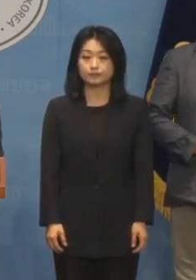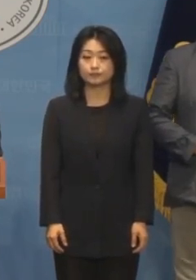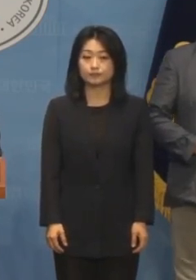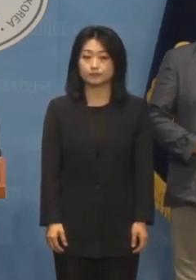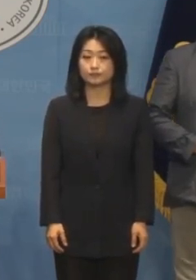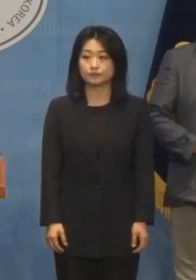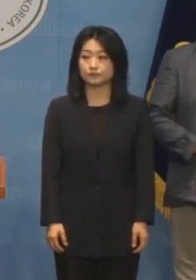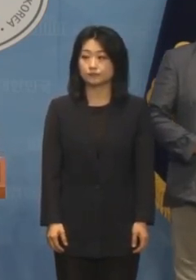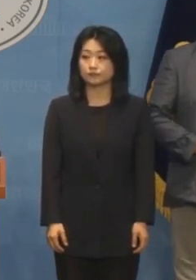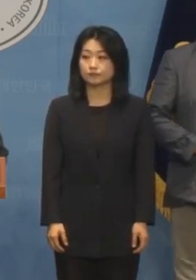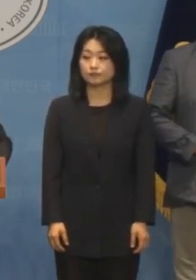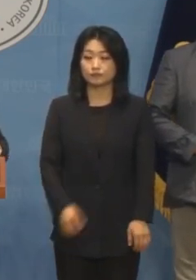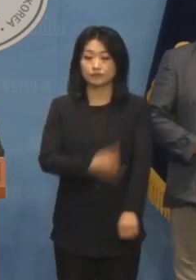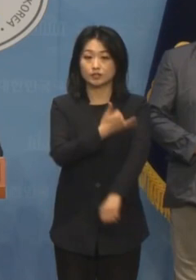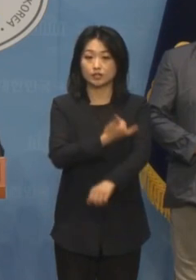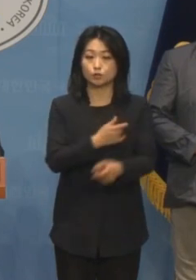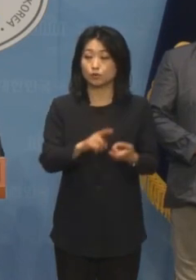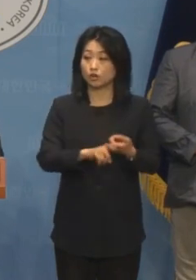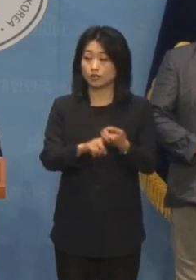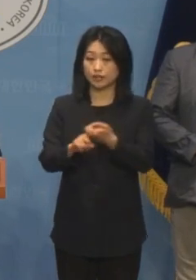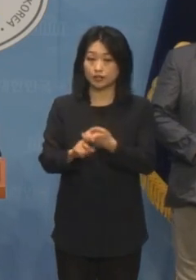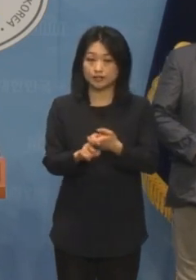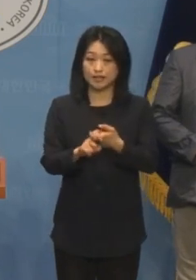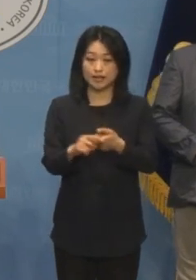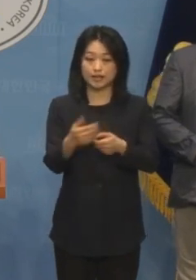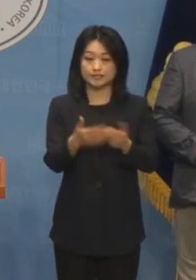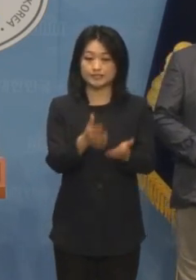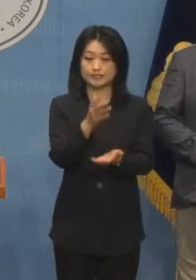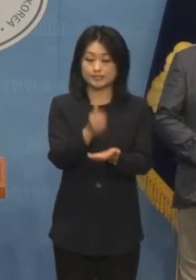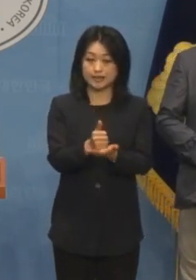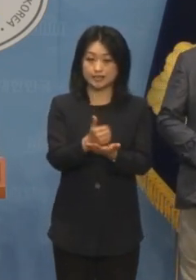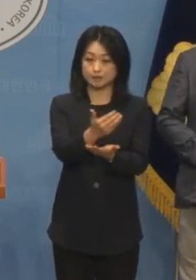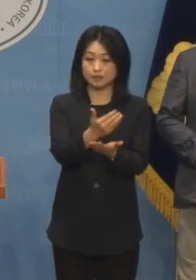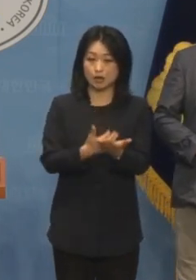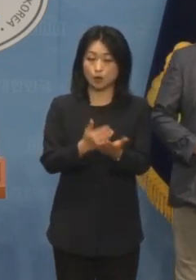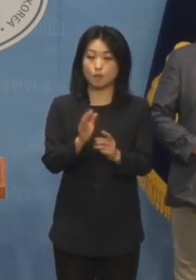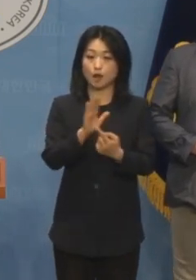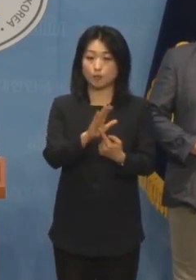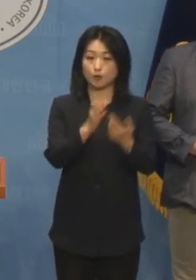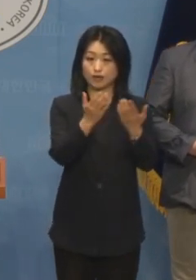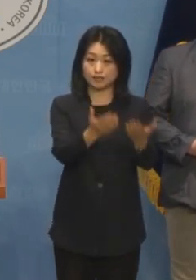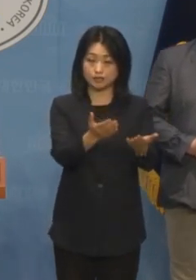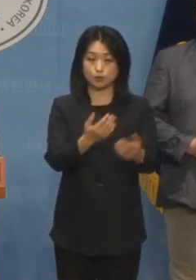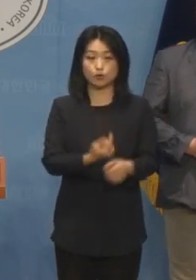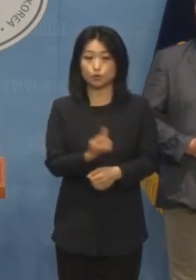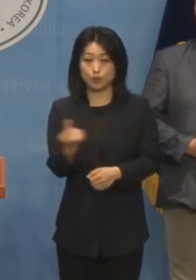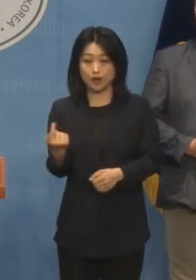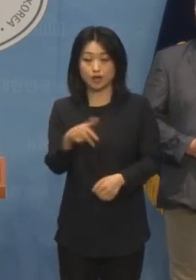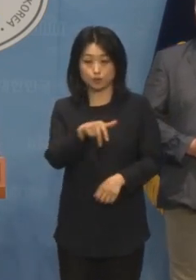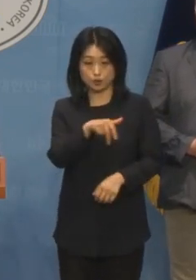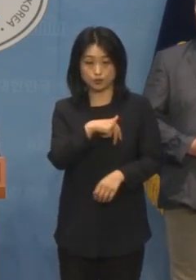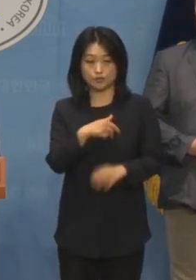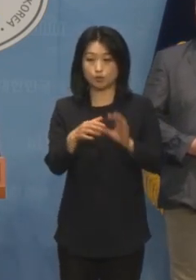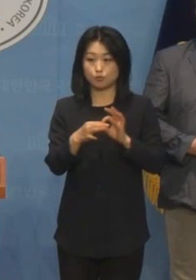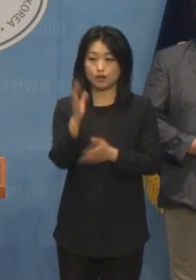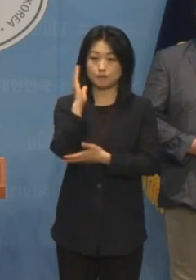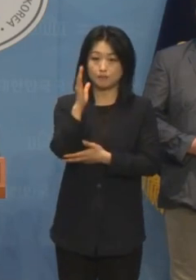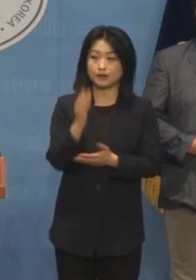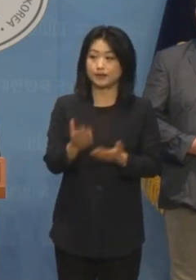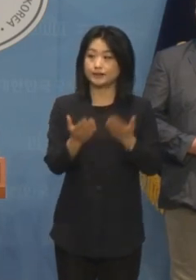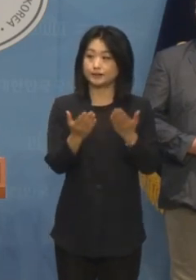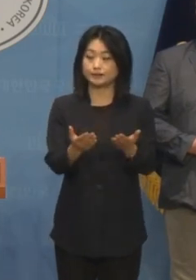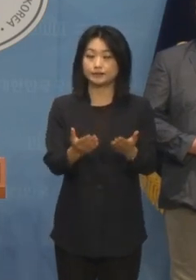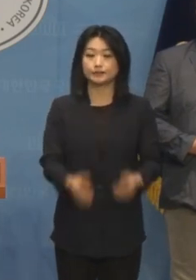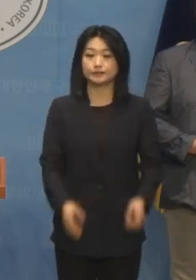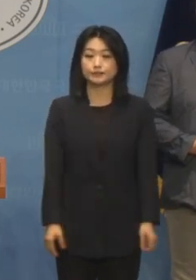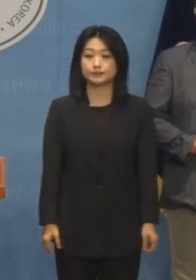순서는 인권연대 고유기 정책실장이 오늘 회견의 내용을 발표하고 나머지 참석자들께서 관련 발언을 이어가도록